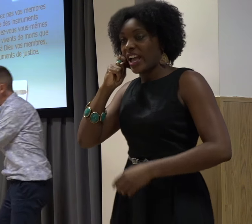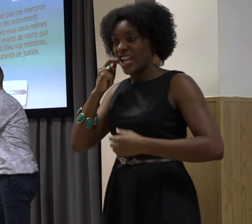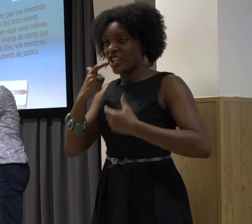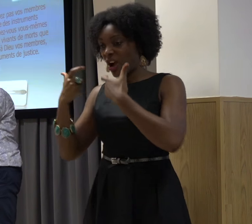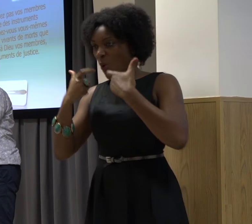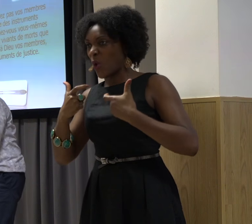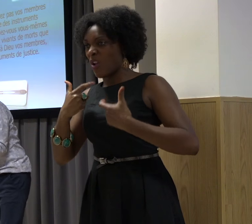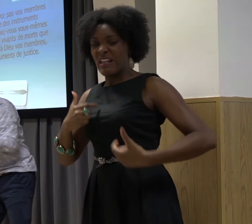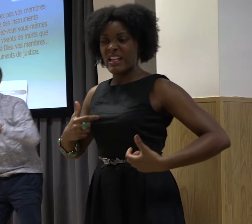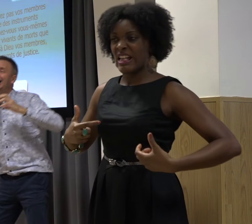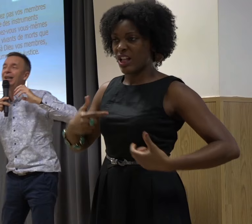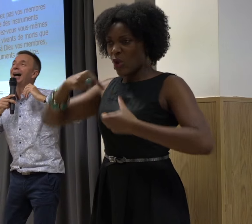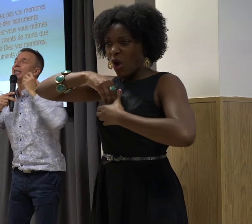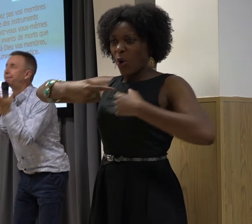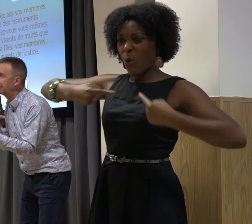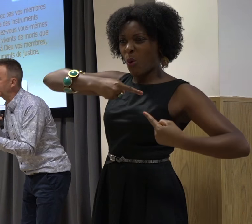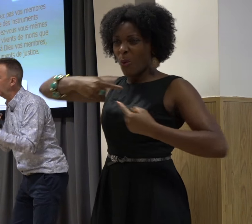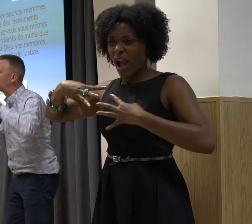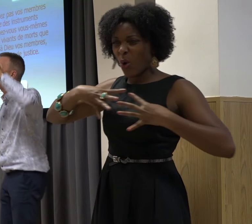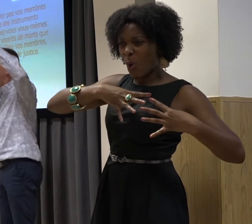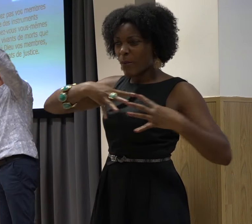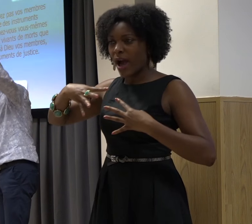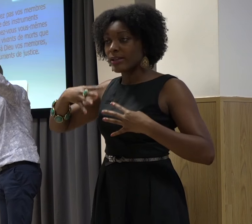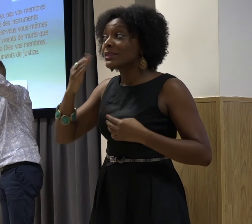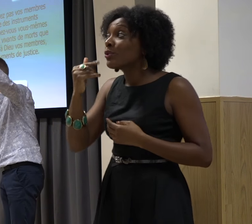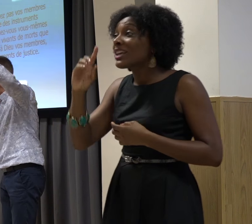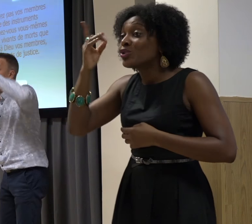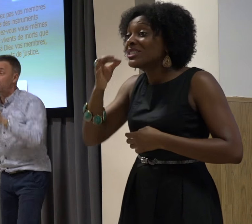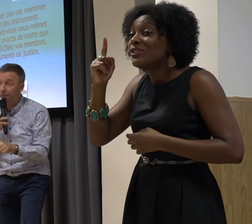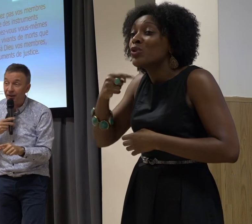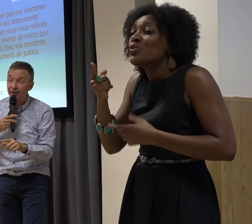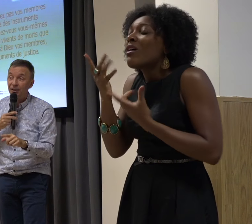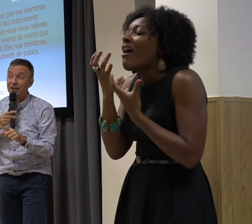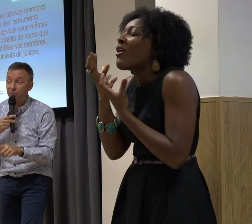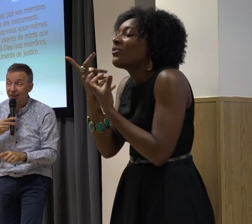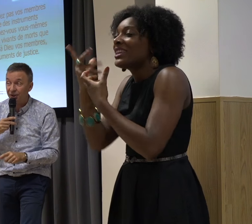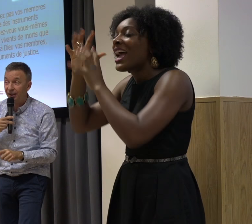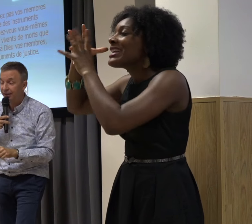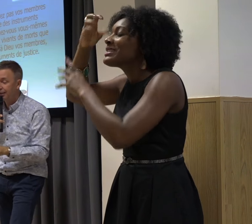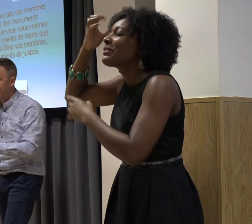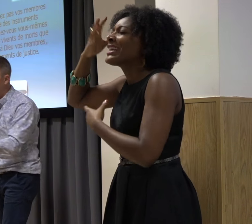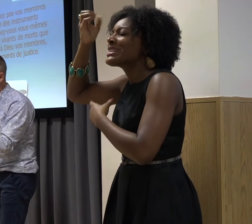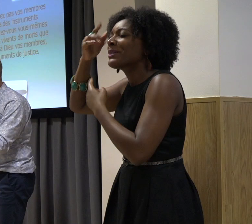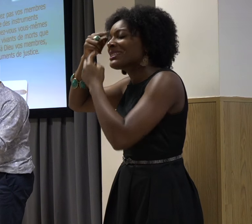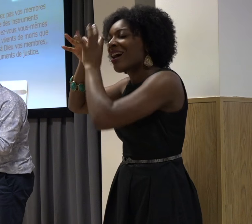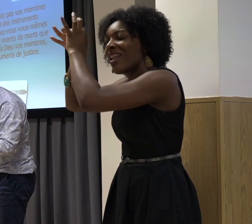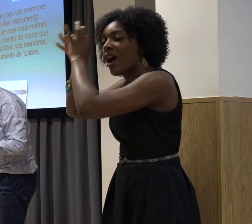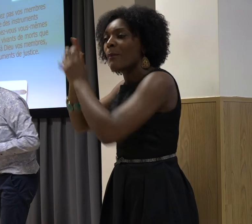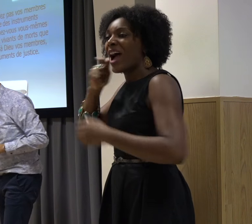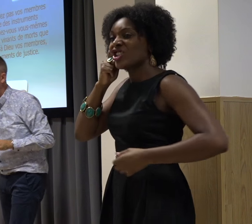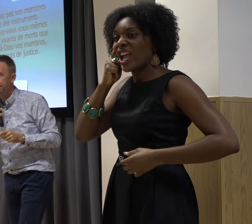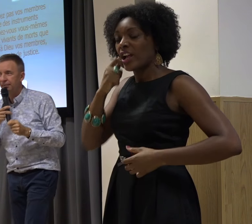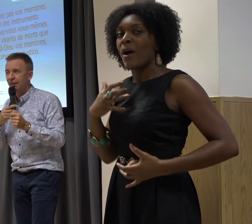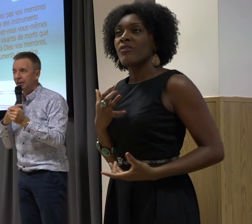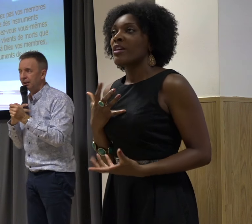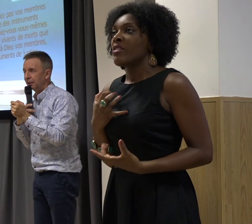pour ça que Dieu nous appelle à aspirer aux désirs de l'esprit et non pas à ceux de la chair, afin de pouvoir les